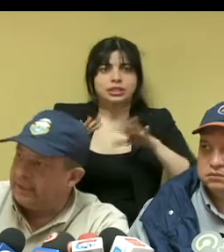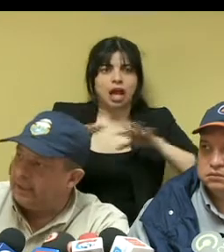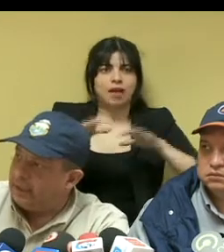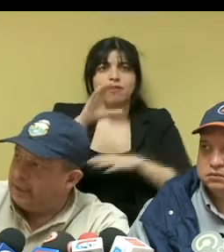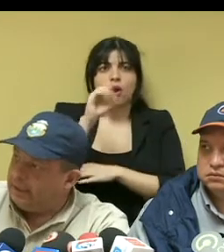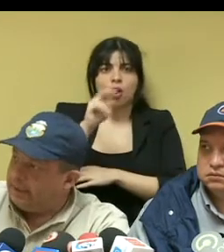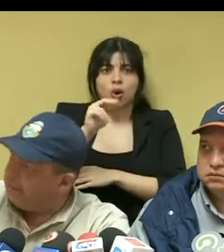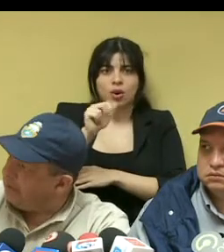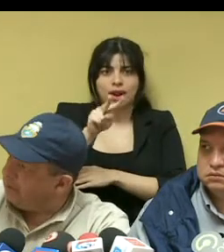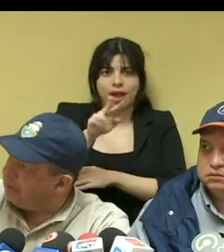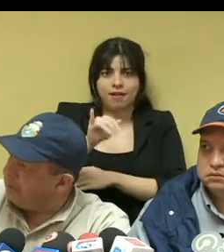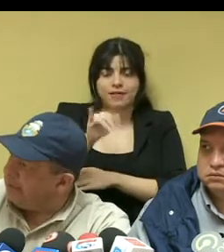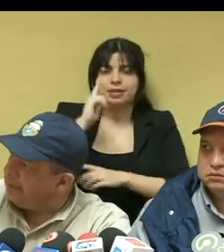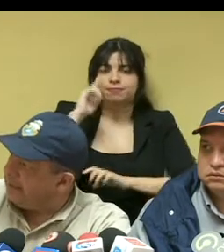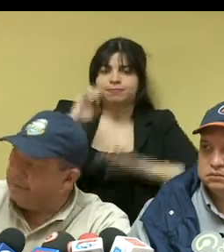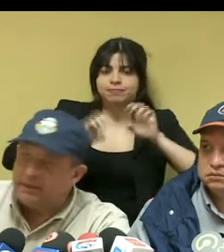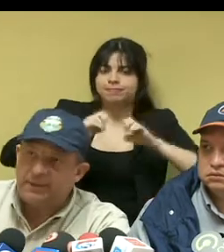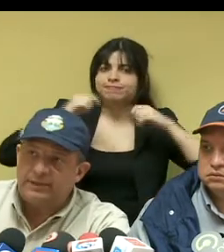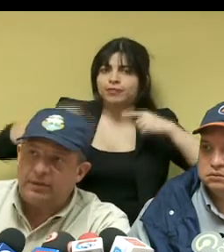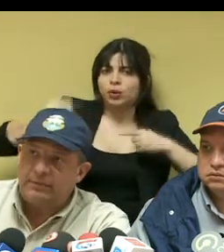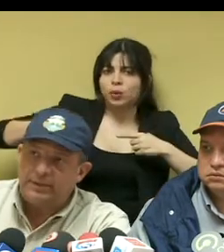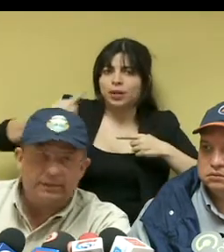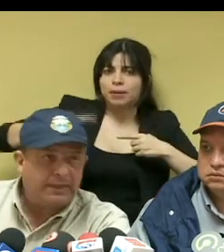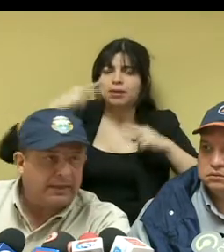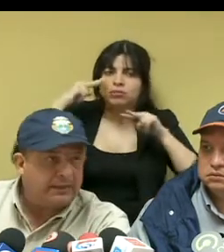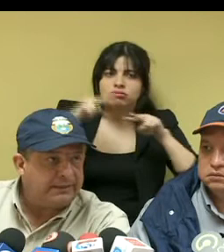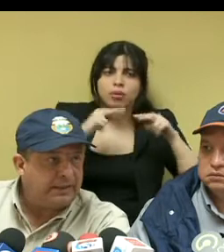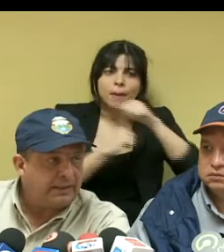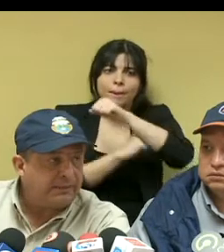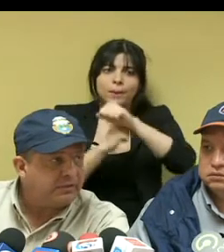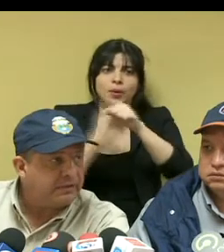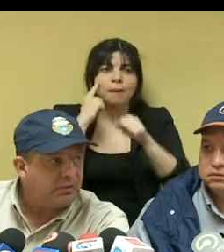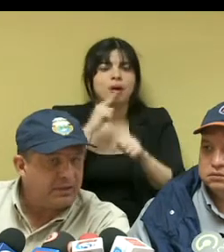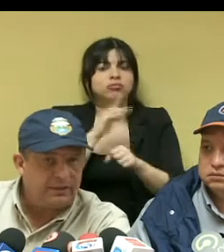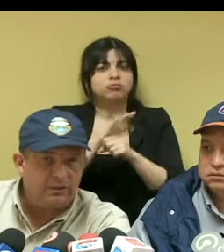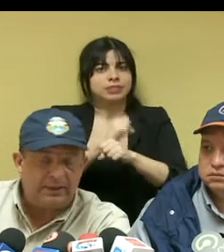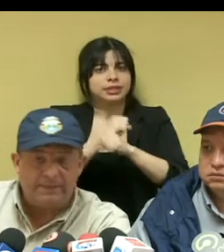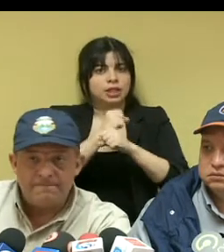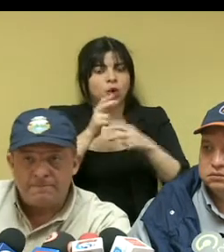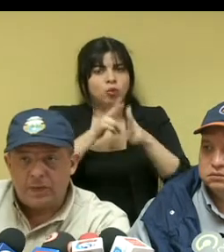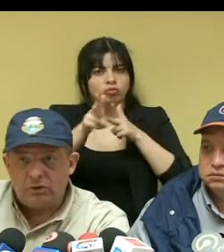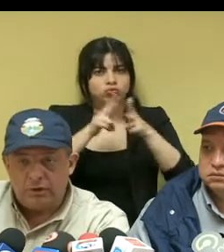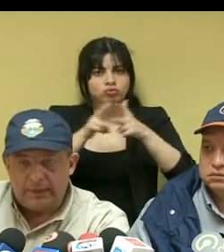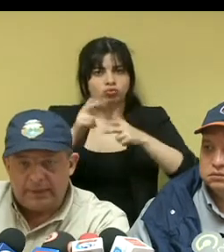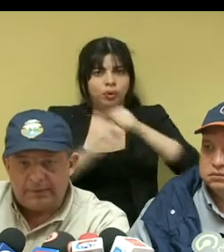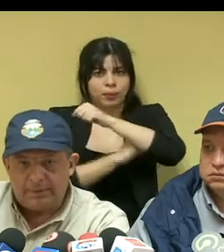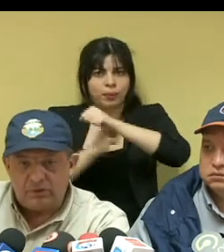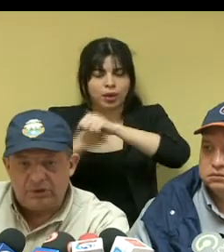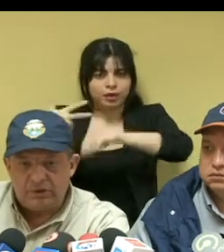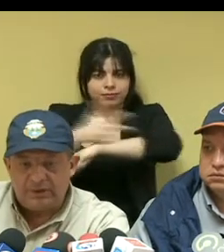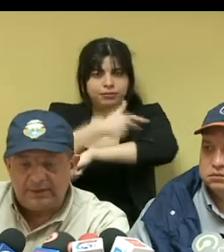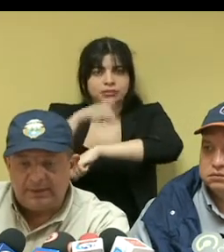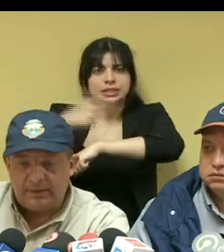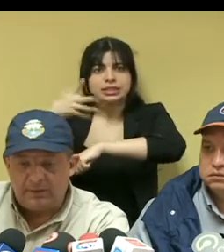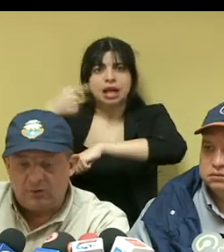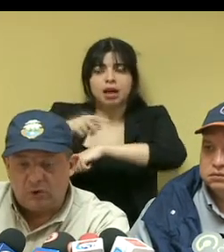está valorando permanentemente el estado de puentes para garantizar que el paso es seguro allí donde se han